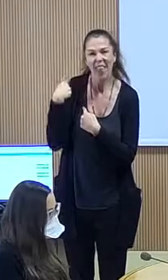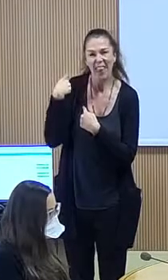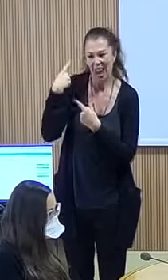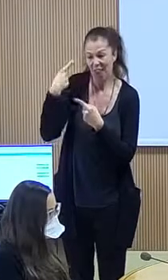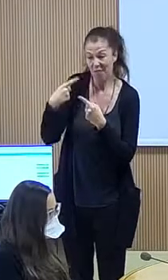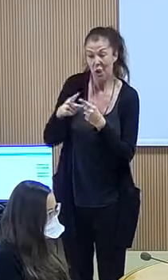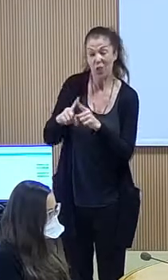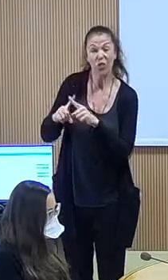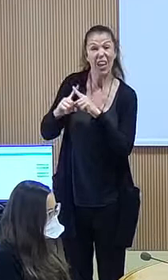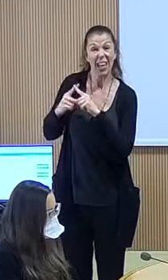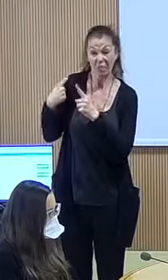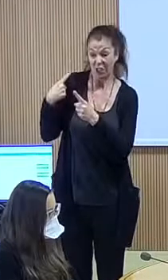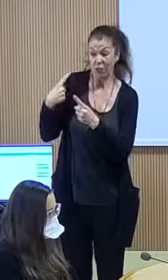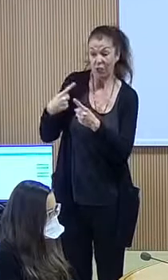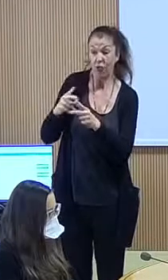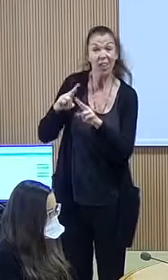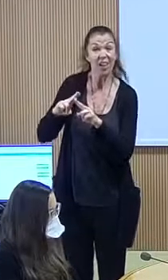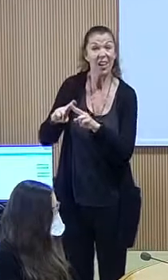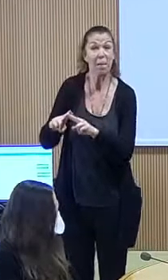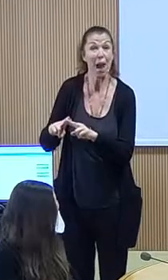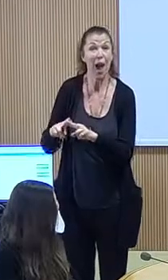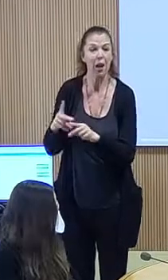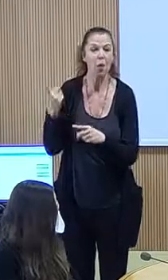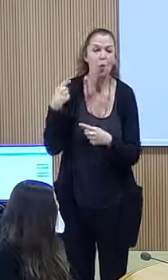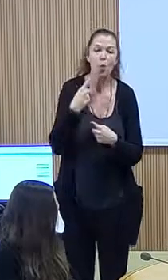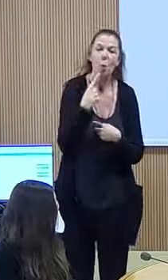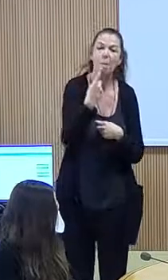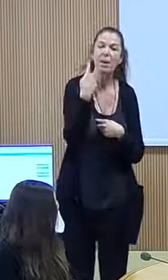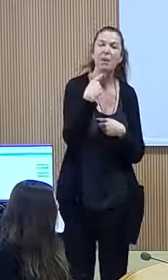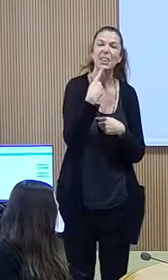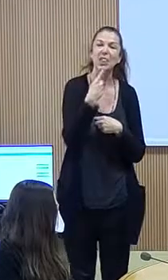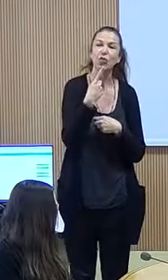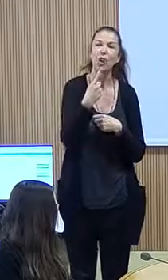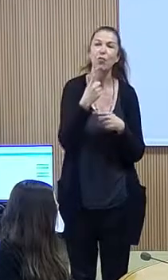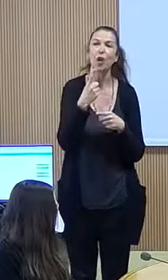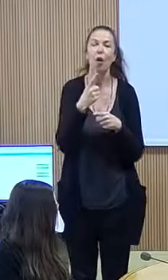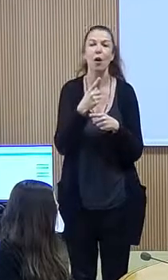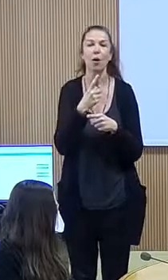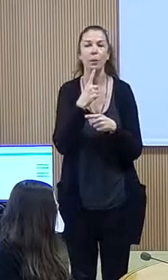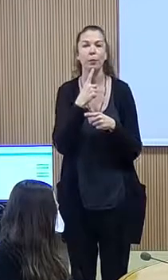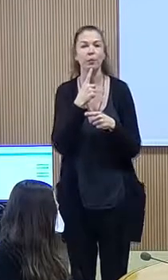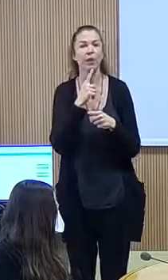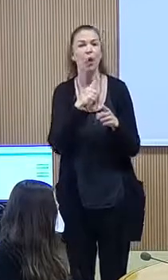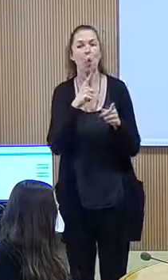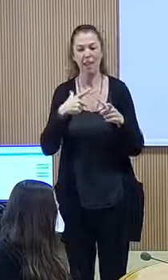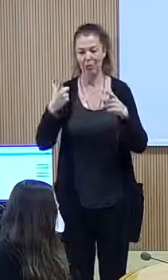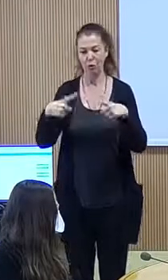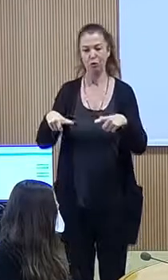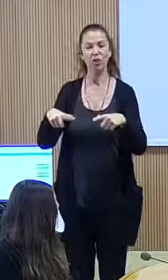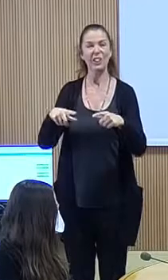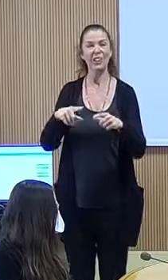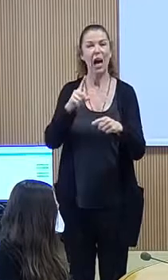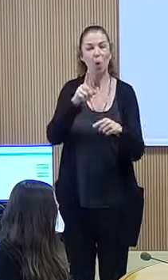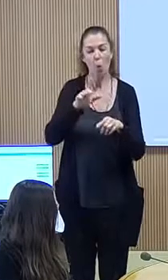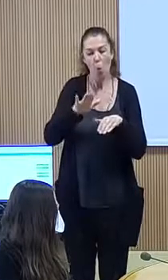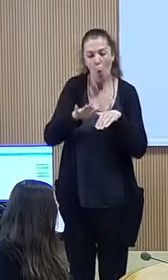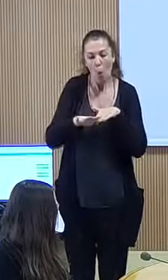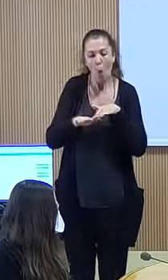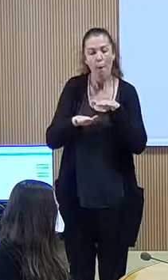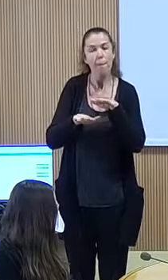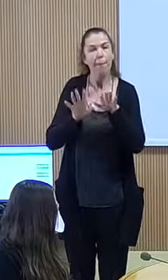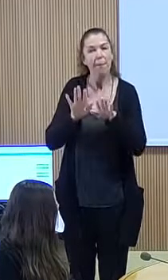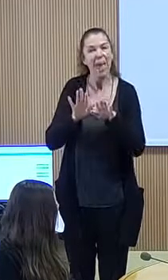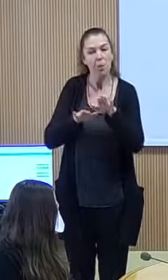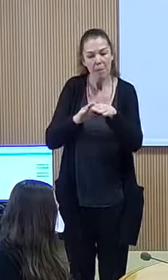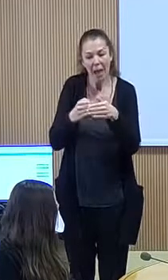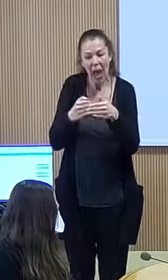questo momento per quello che dicevo prima che verosimilmente anche a livello cittadino quei graduali quelle graduali riaperture saranno